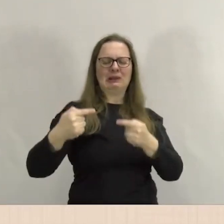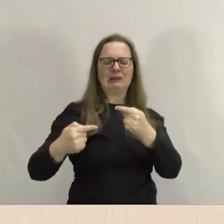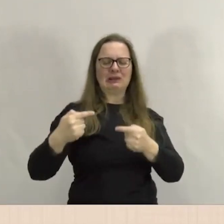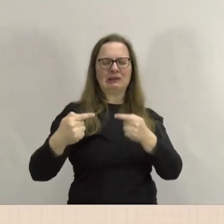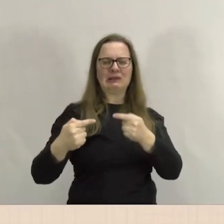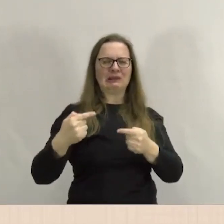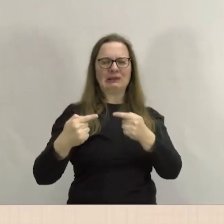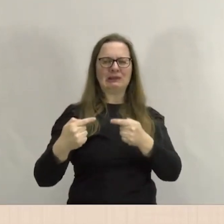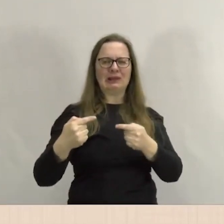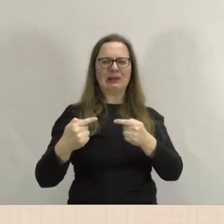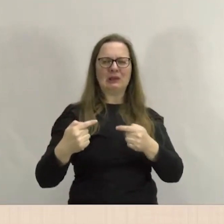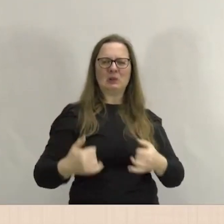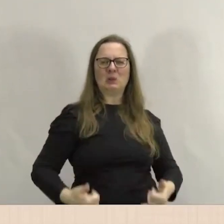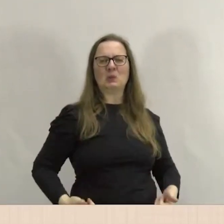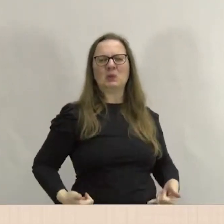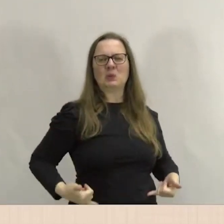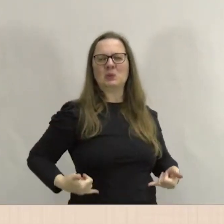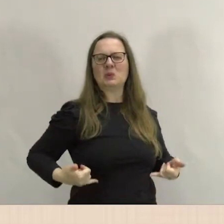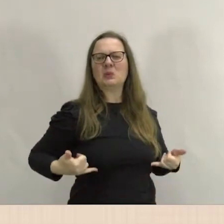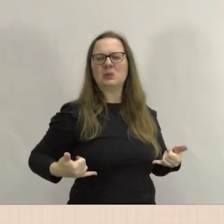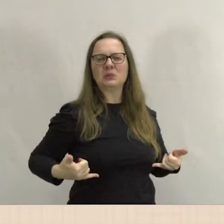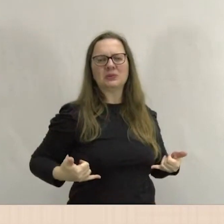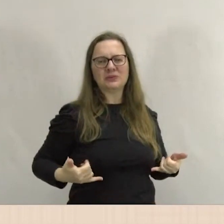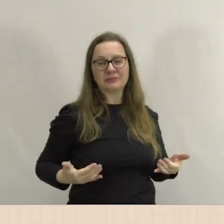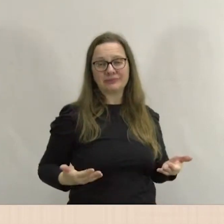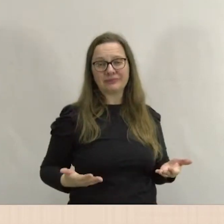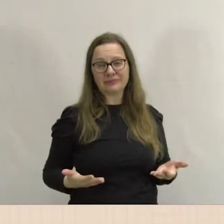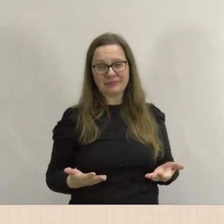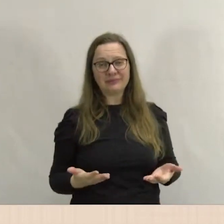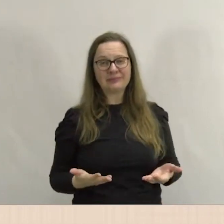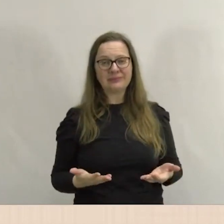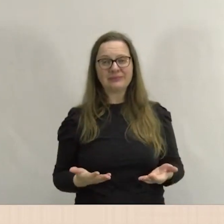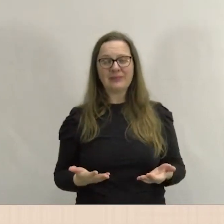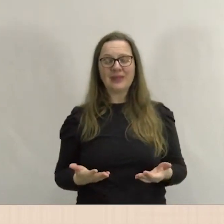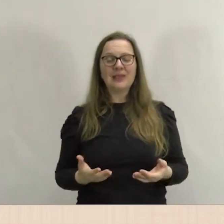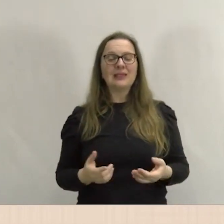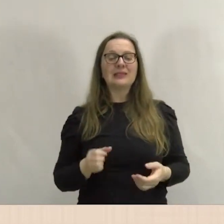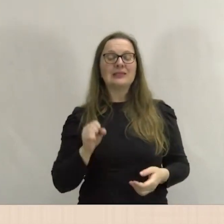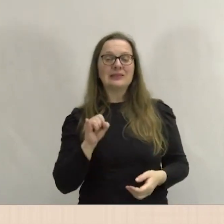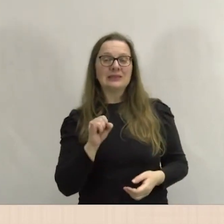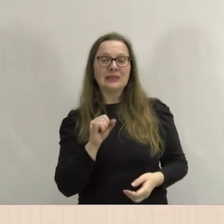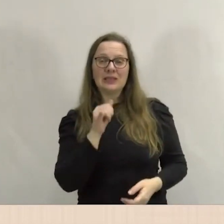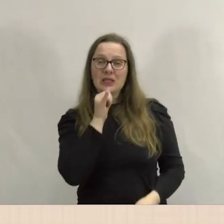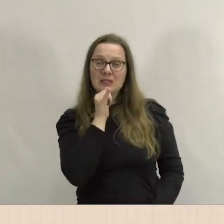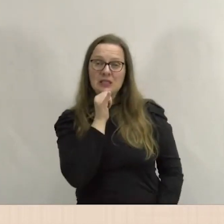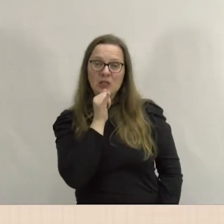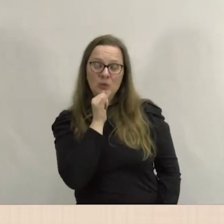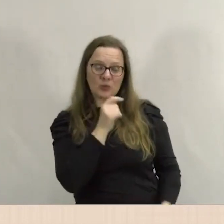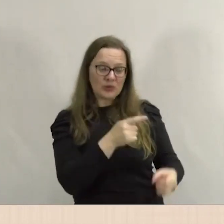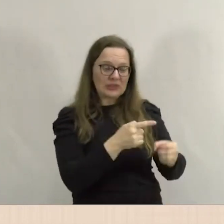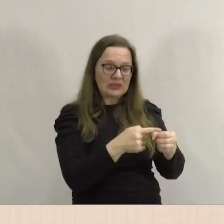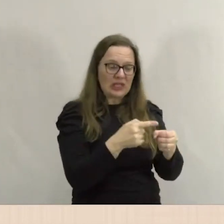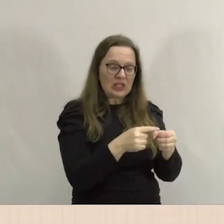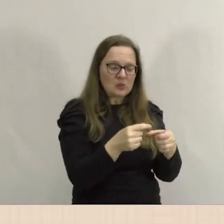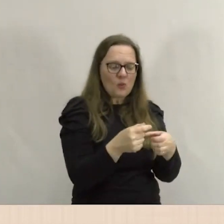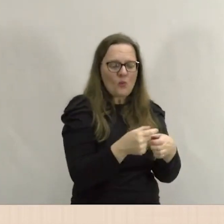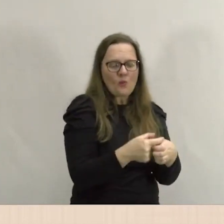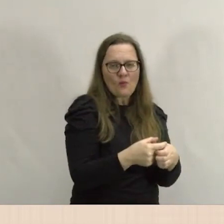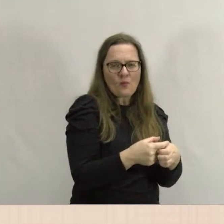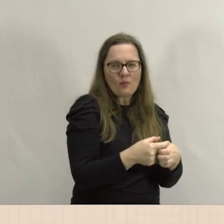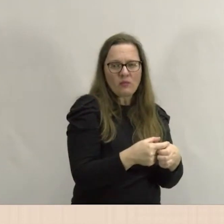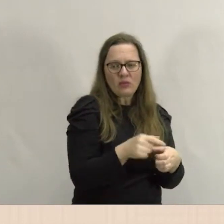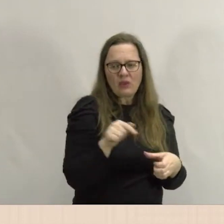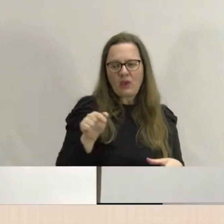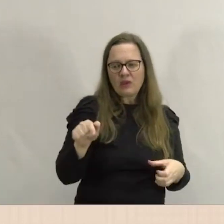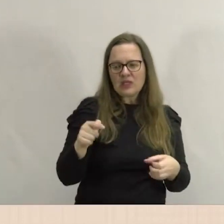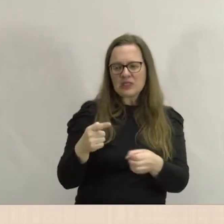posição mais alta. E o bispo de uma cidade maior tem ascendência sobre o bispo de outra cidade